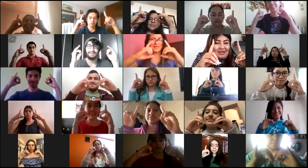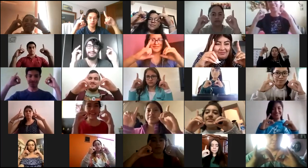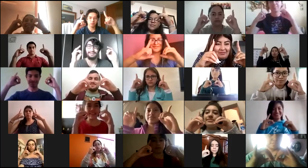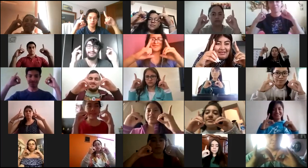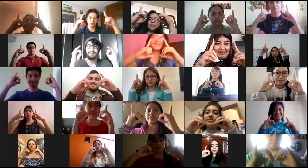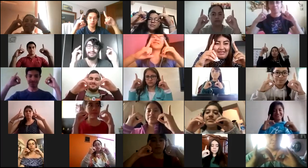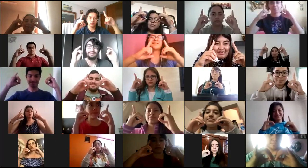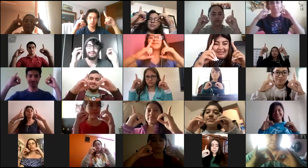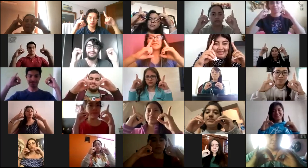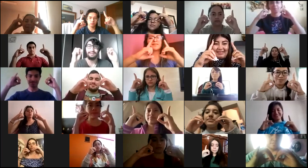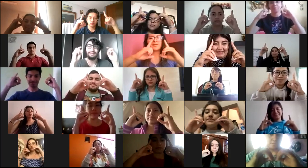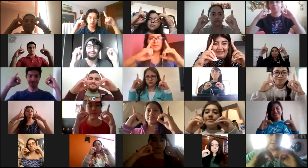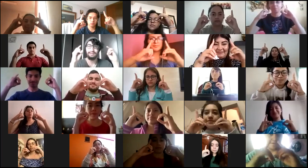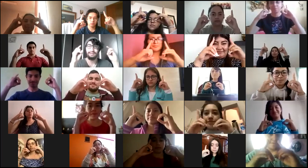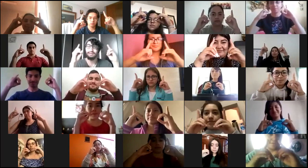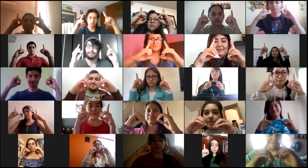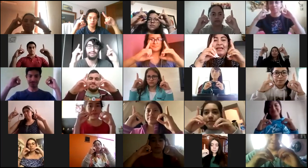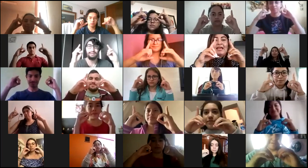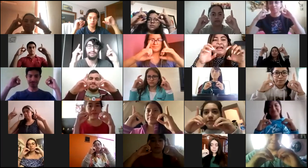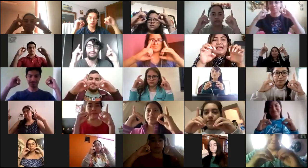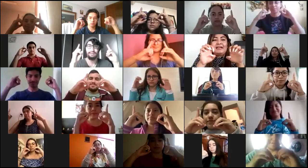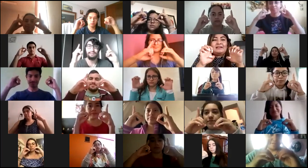¿vale? D. E.